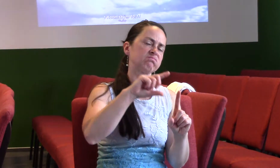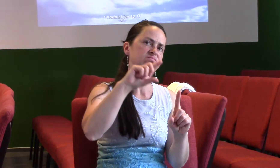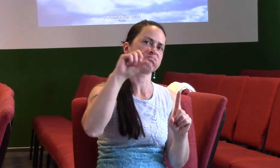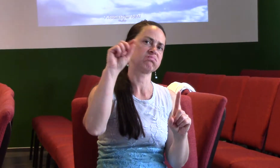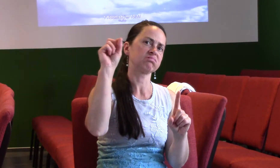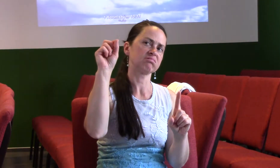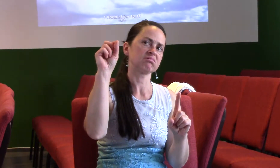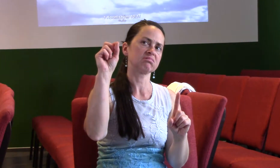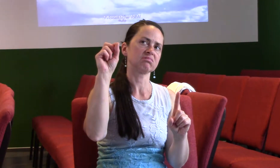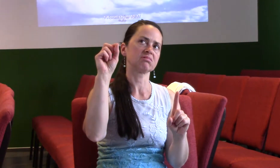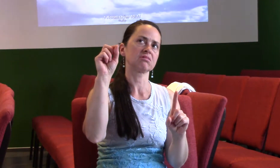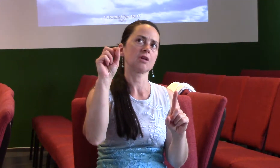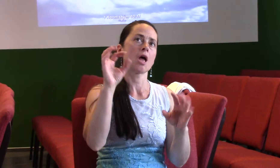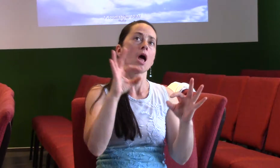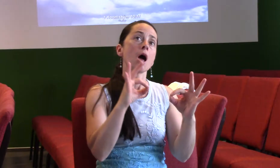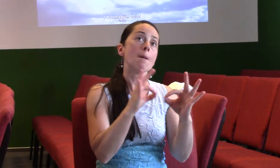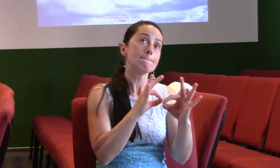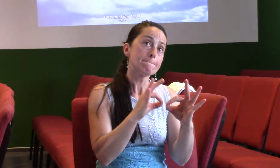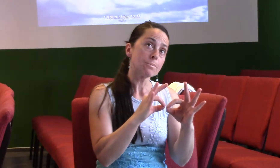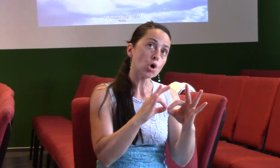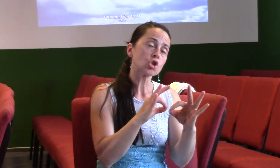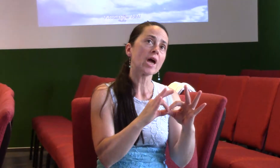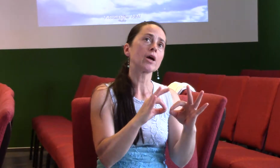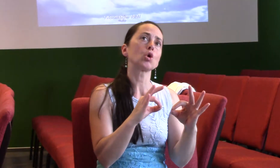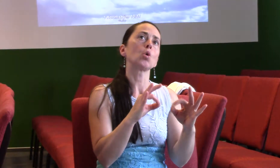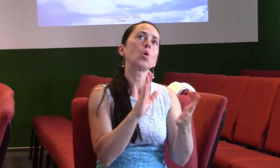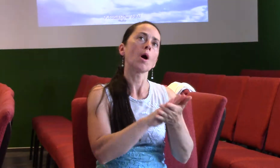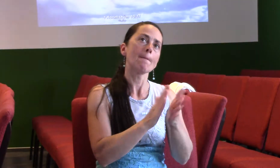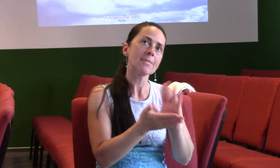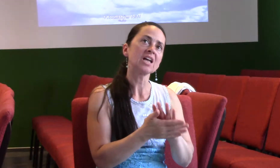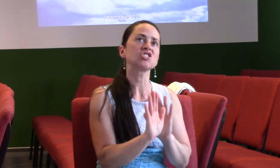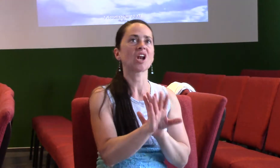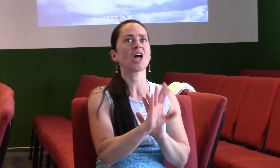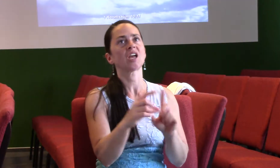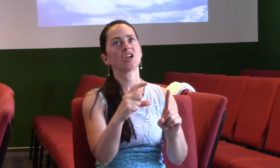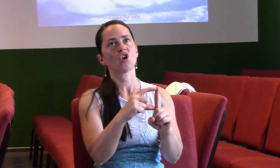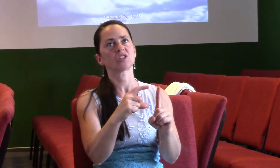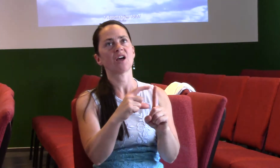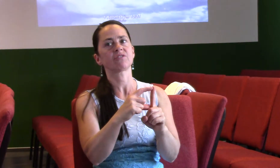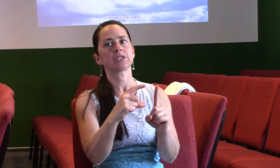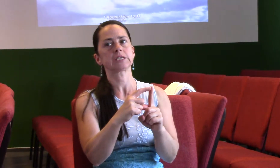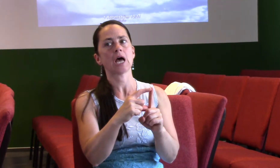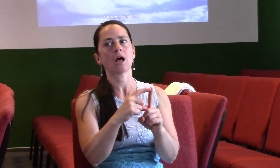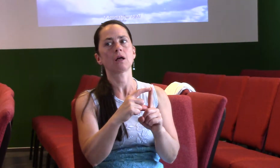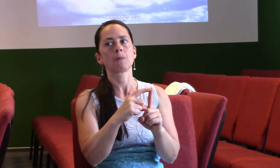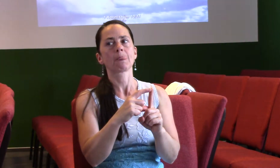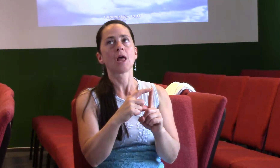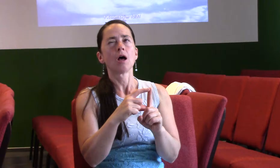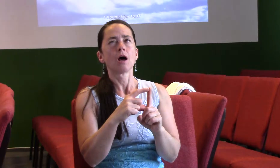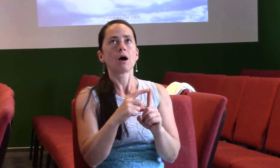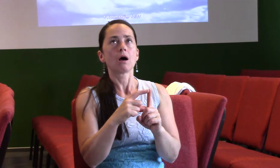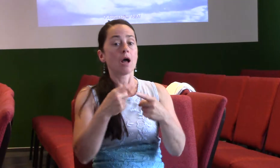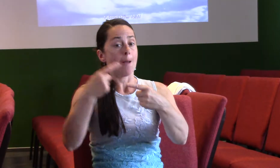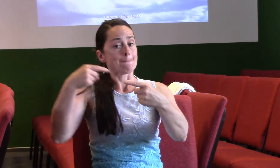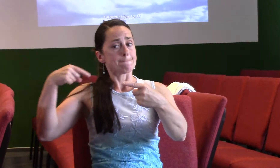Můžeme mít hlavu pod paří. Můžeme z toho být na auvej. Ale to, co Bůh